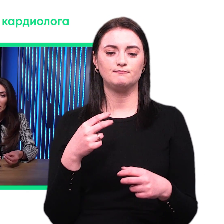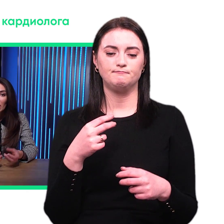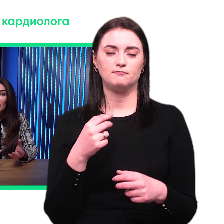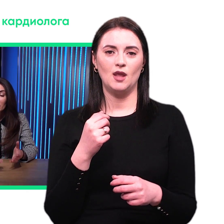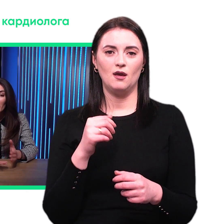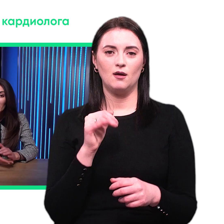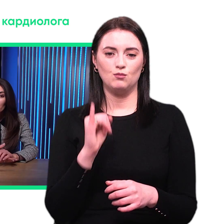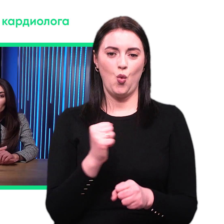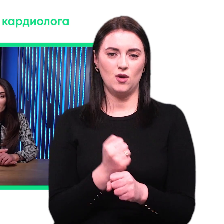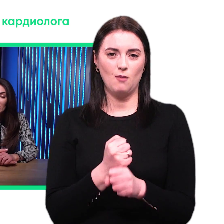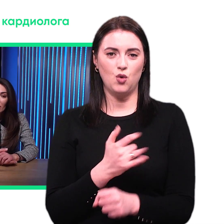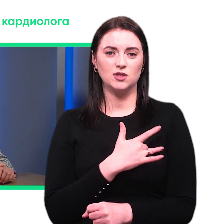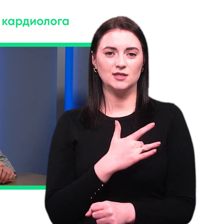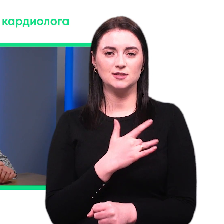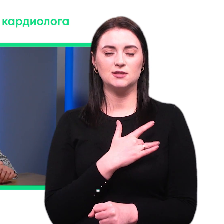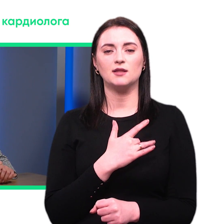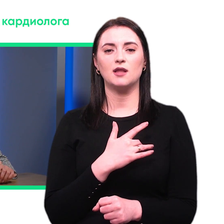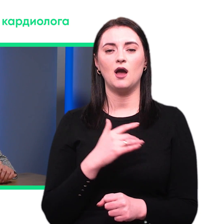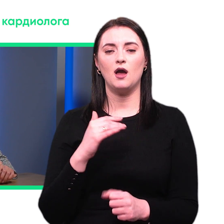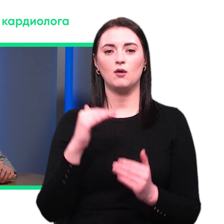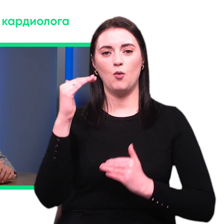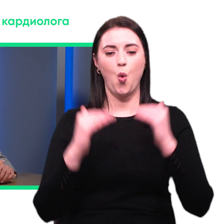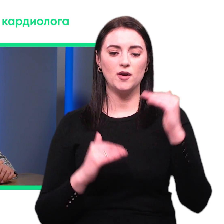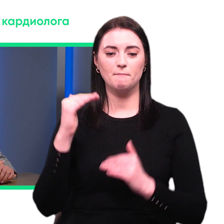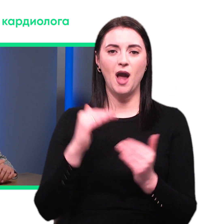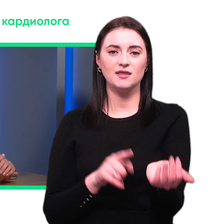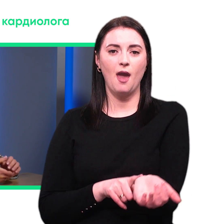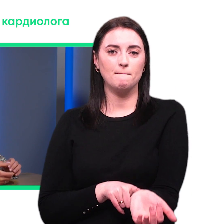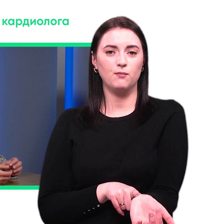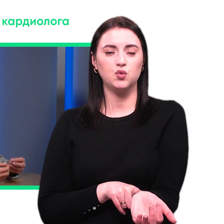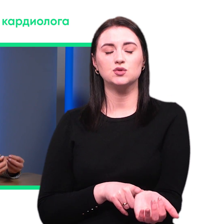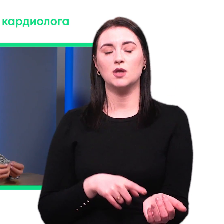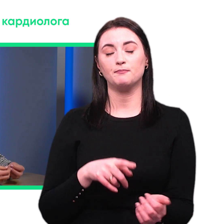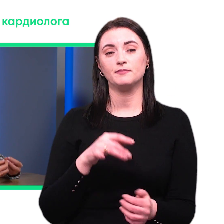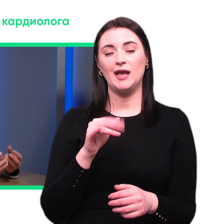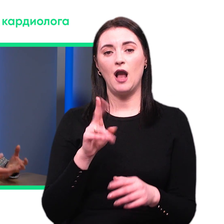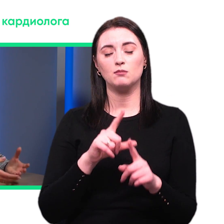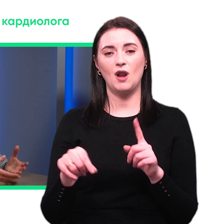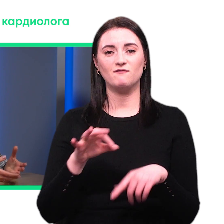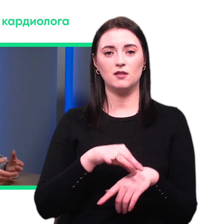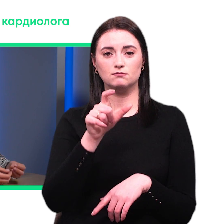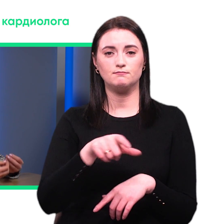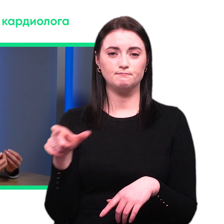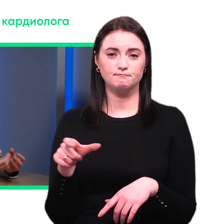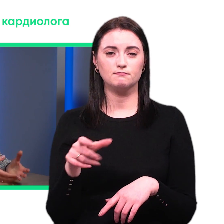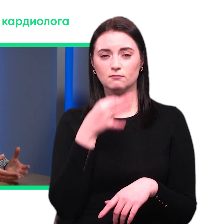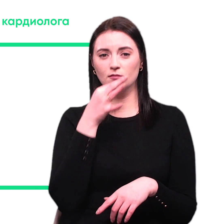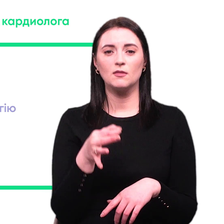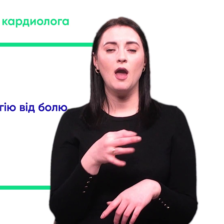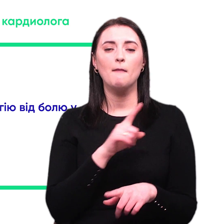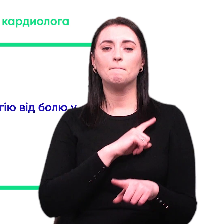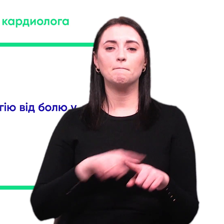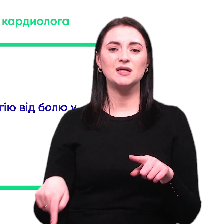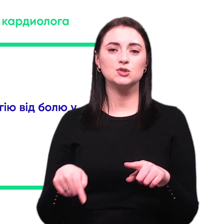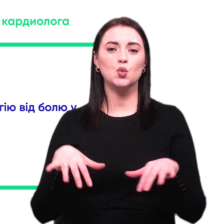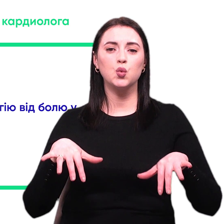аритмией, колебания пульса. И, как правило, пациенты отмечают быструю утомляемость, быструю слабость.